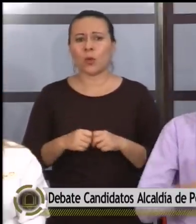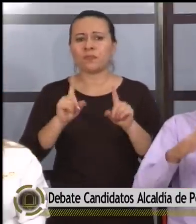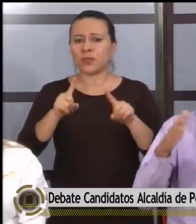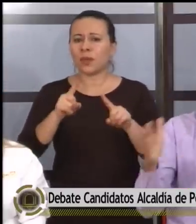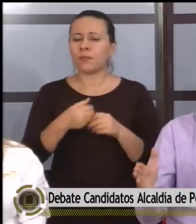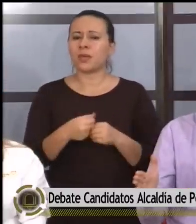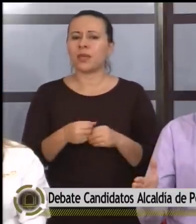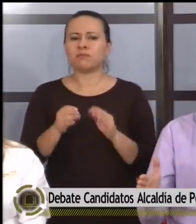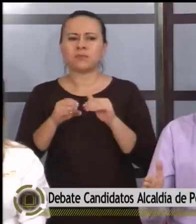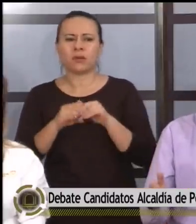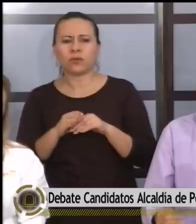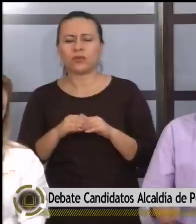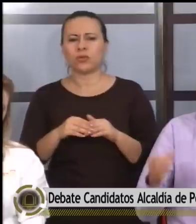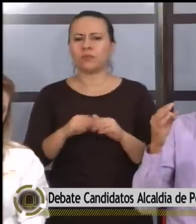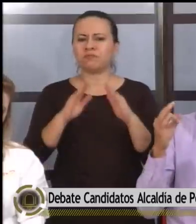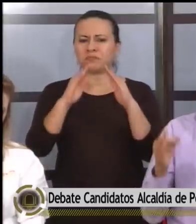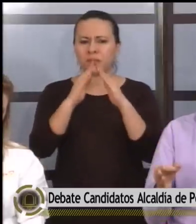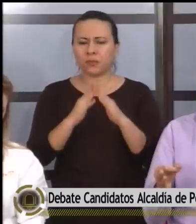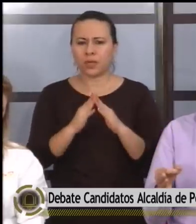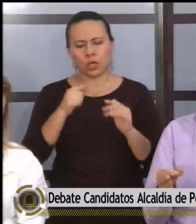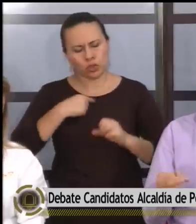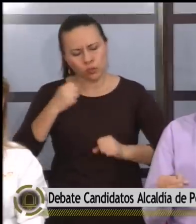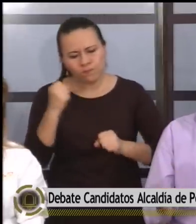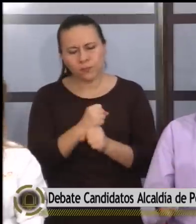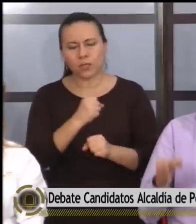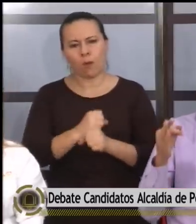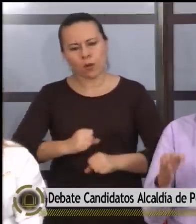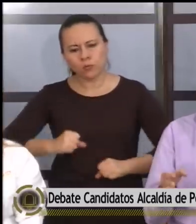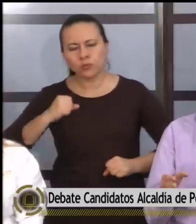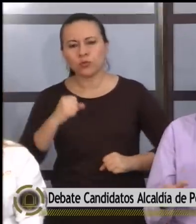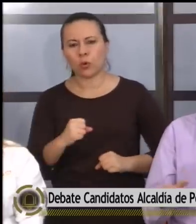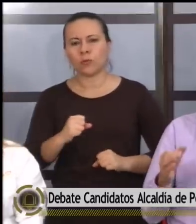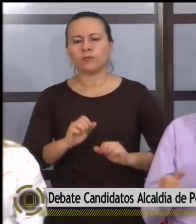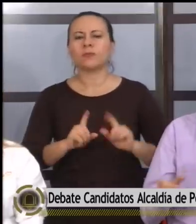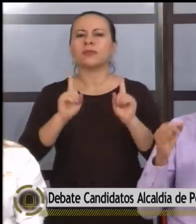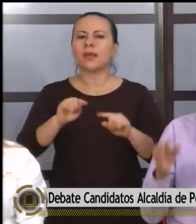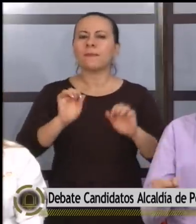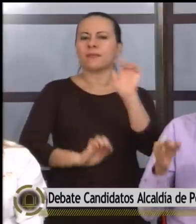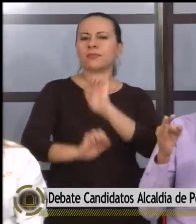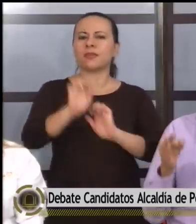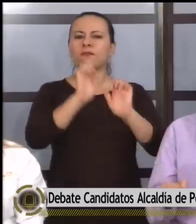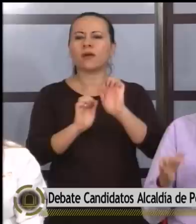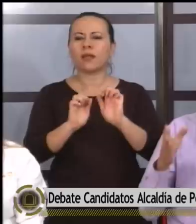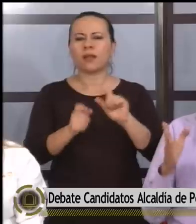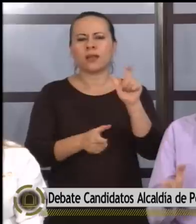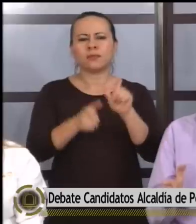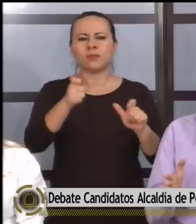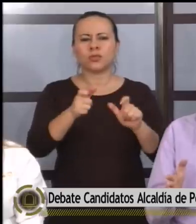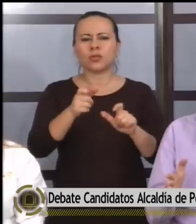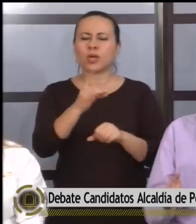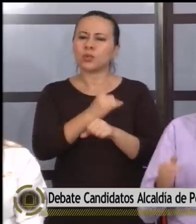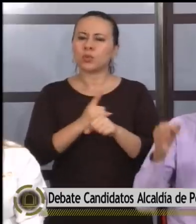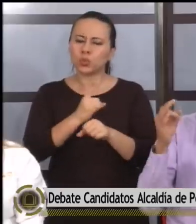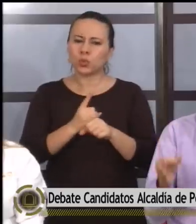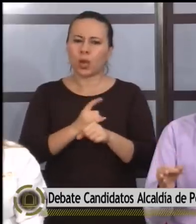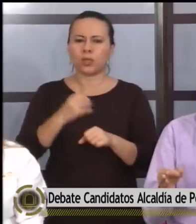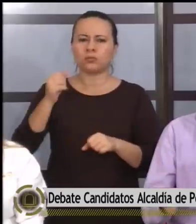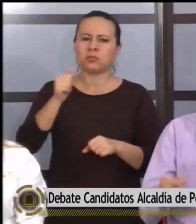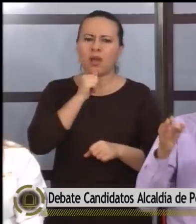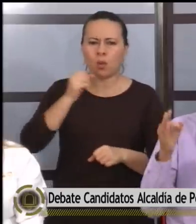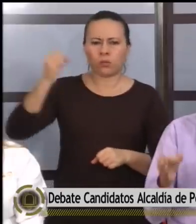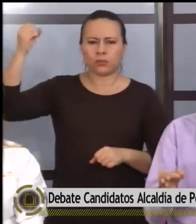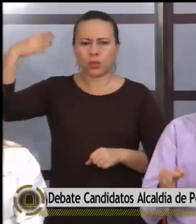Vivienda Popular, no hay otro camino. Voy a trabajar arduamente en la defensa de los usuarios de los servicios públicos domiciliarios. Voy a